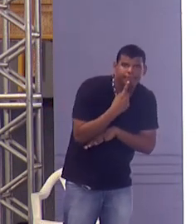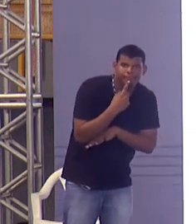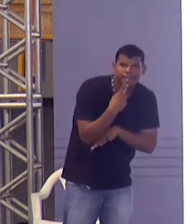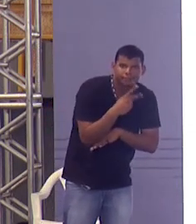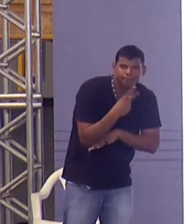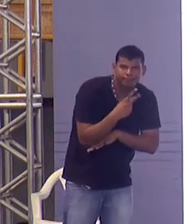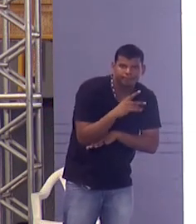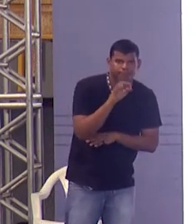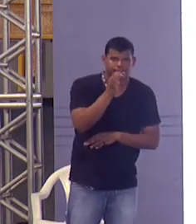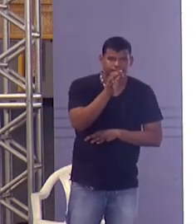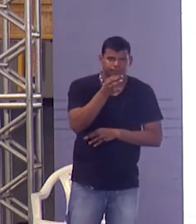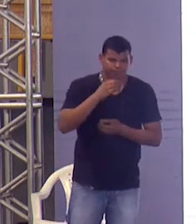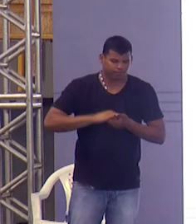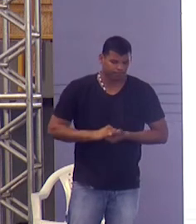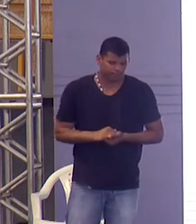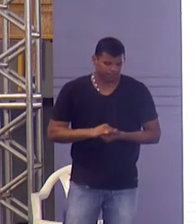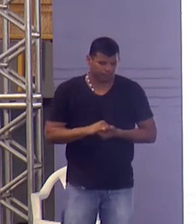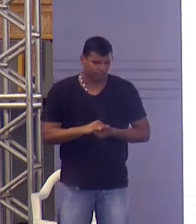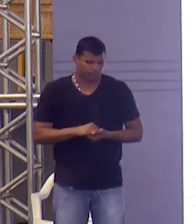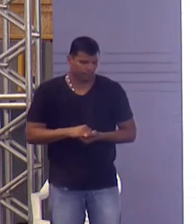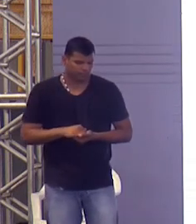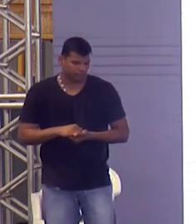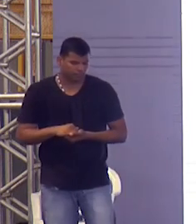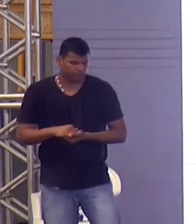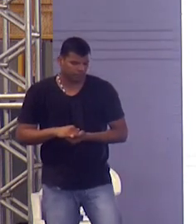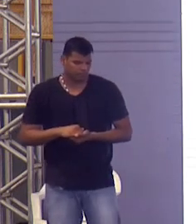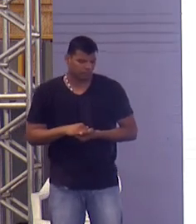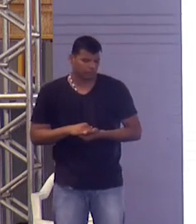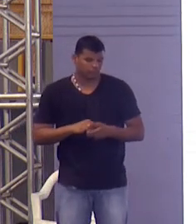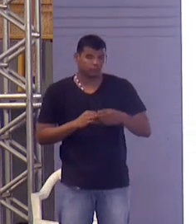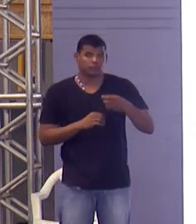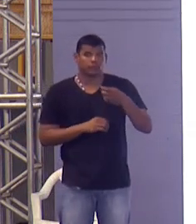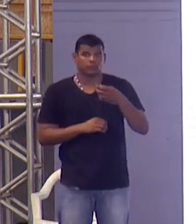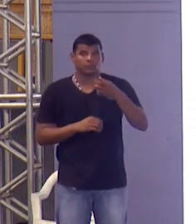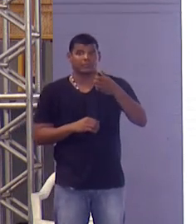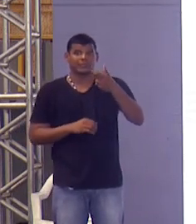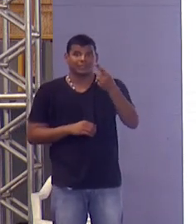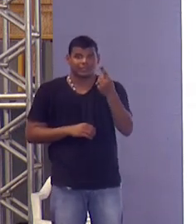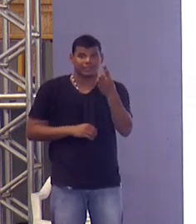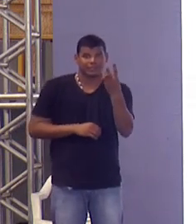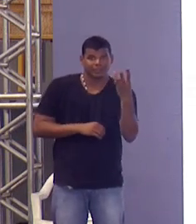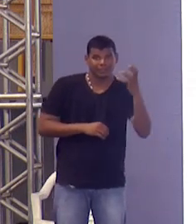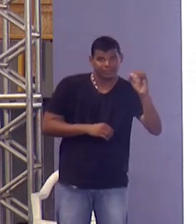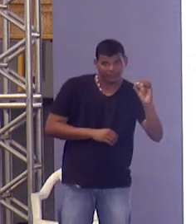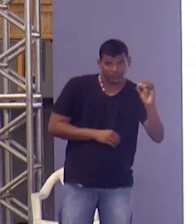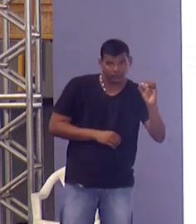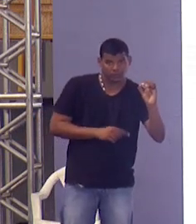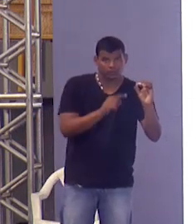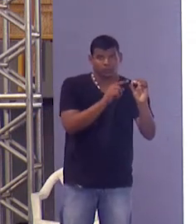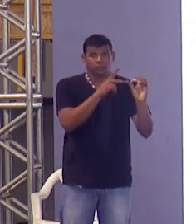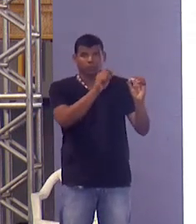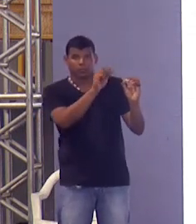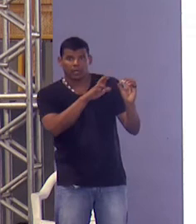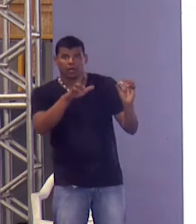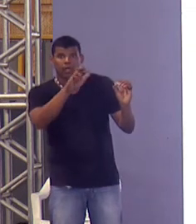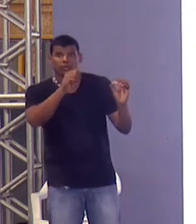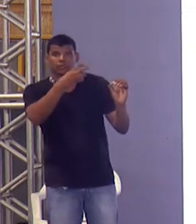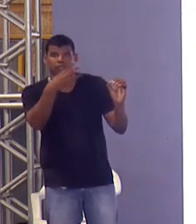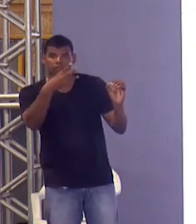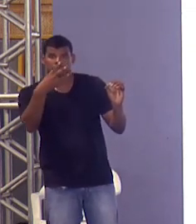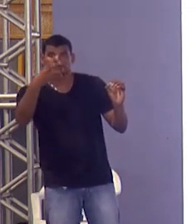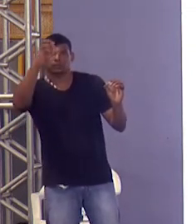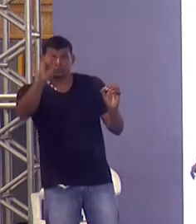frequentou o perfil dele. Ou seja, são 103 pessoas em cada